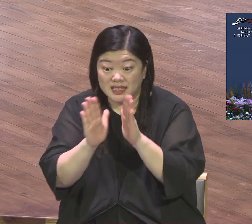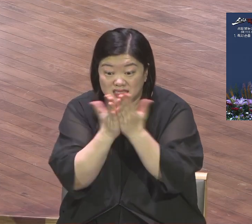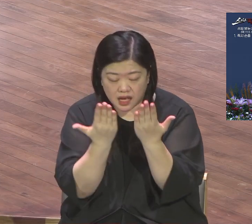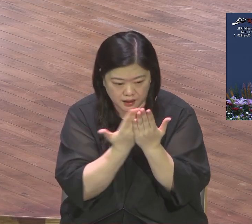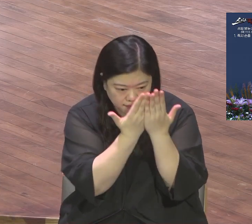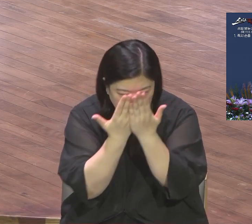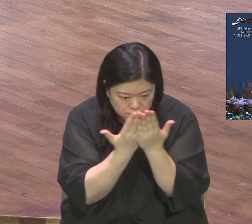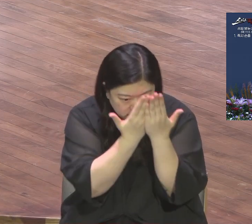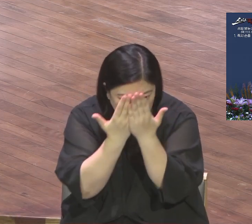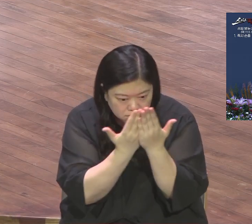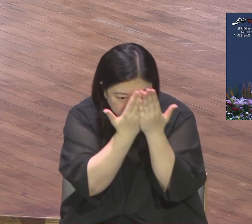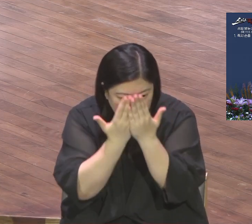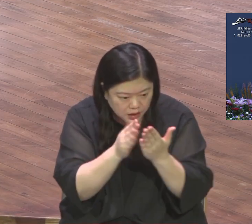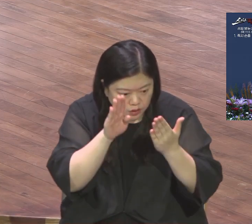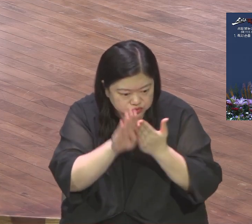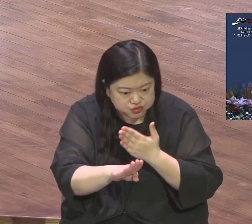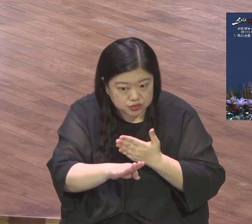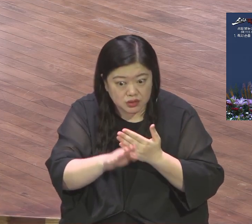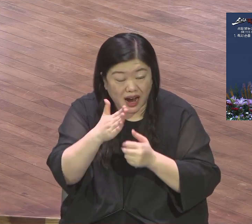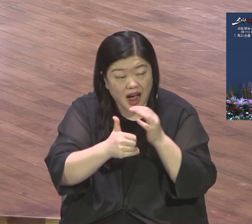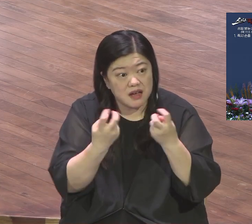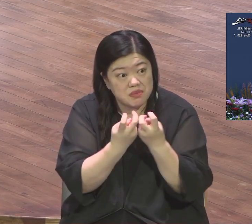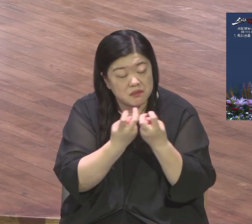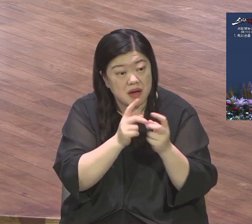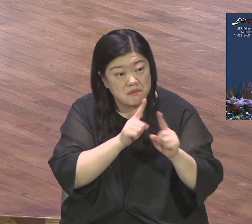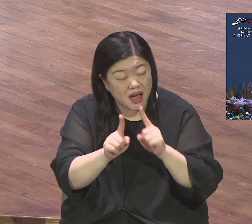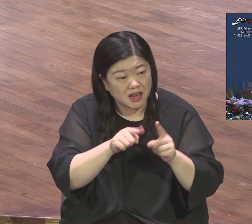순종이다. 순종.